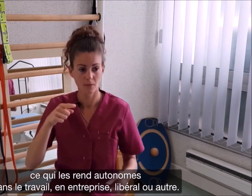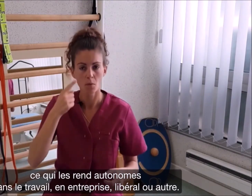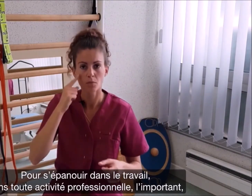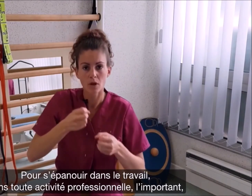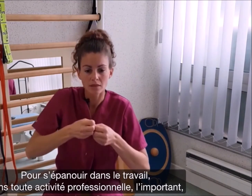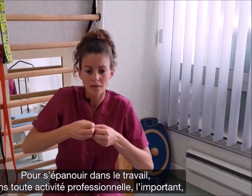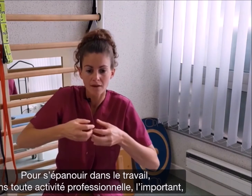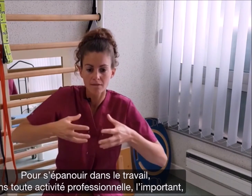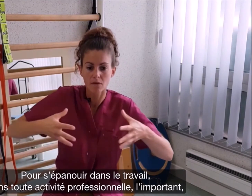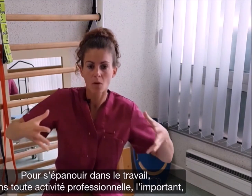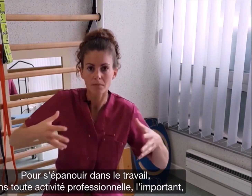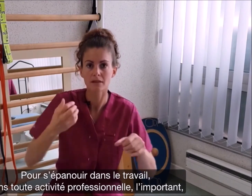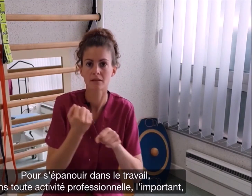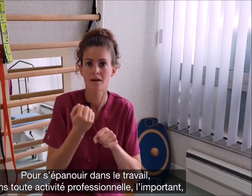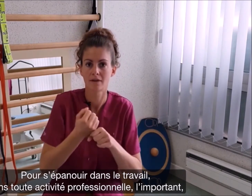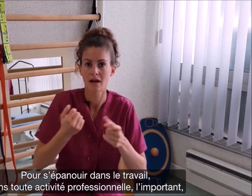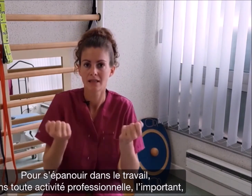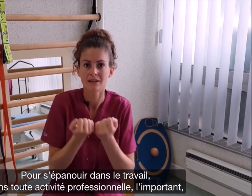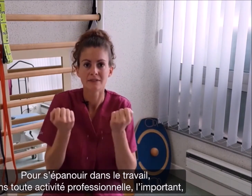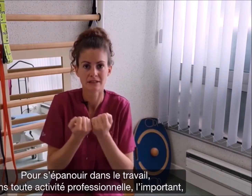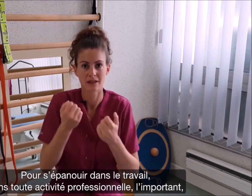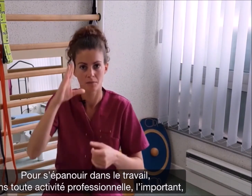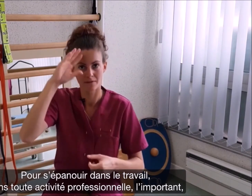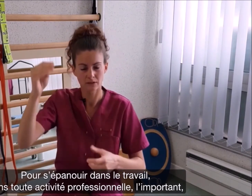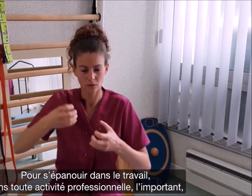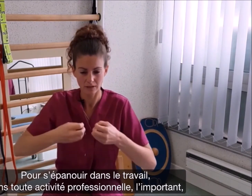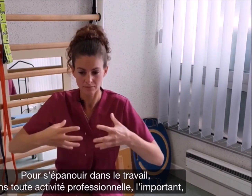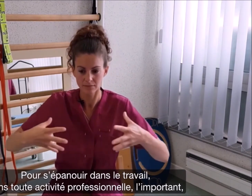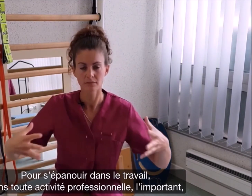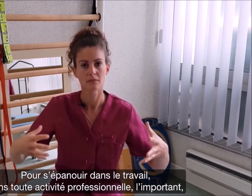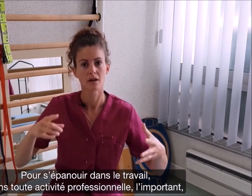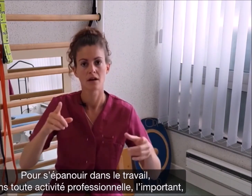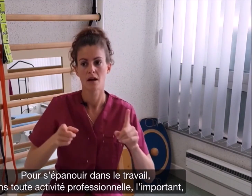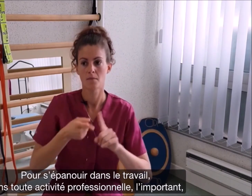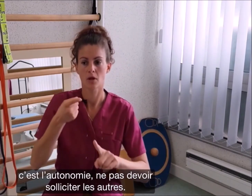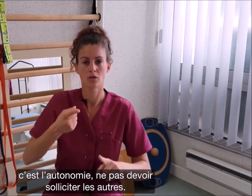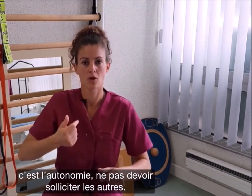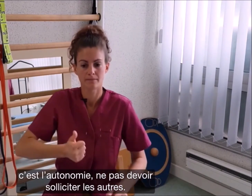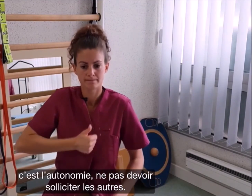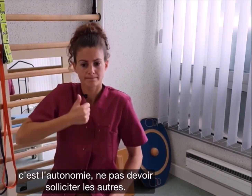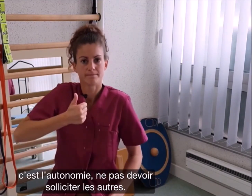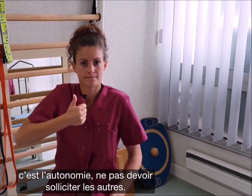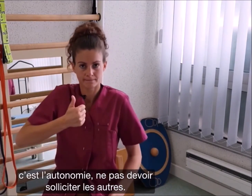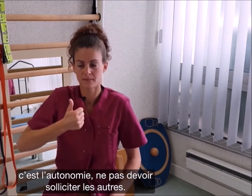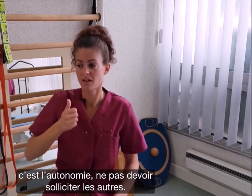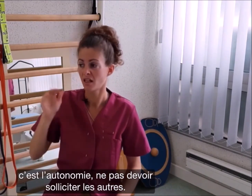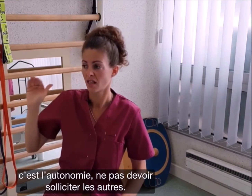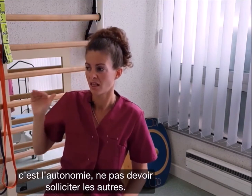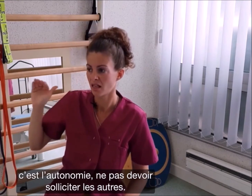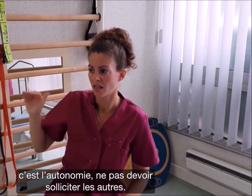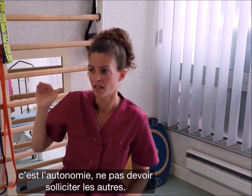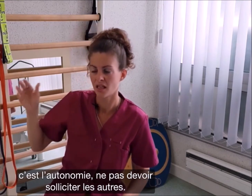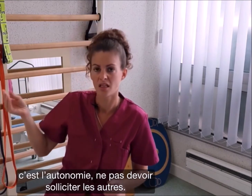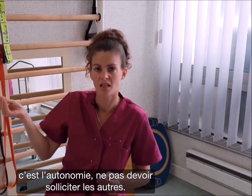Pour s'épanouir dans le travail, dans toute activité professionnelle, l'important, c'est l'autonomie, ne pas devoir solliciter les